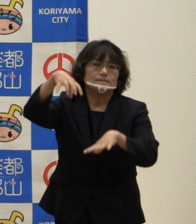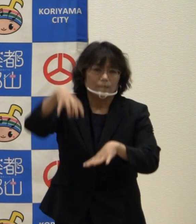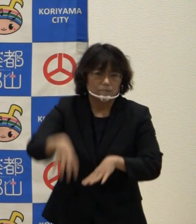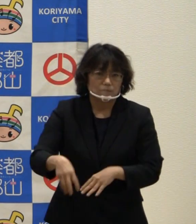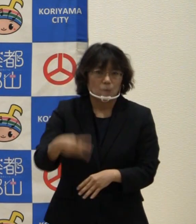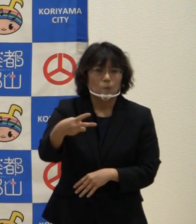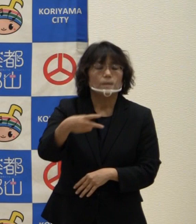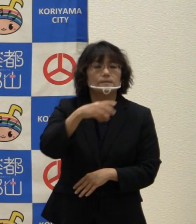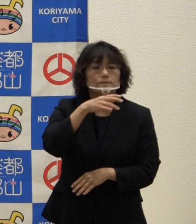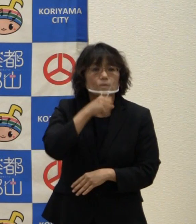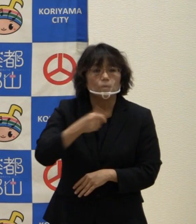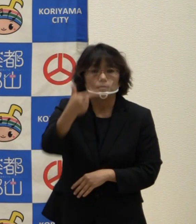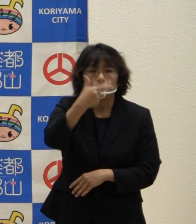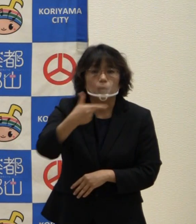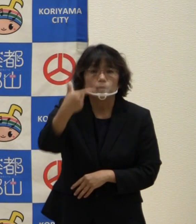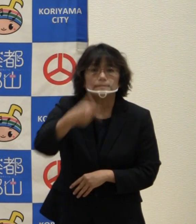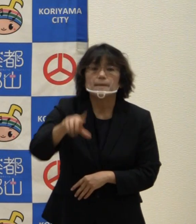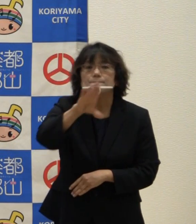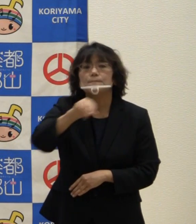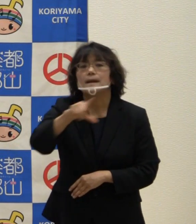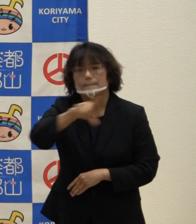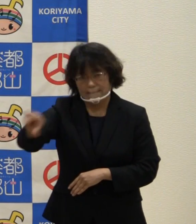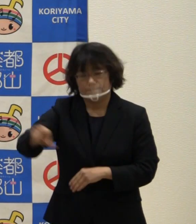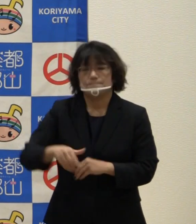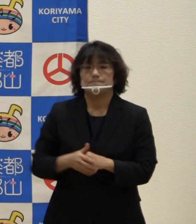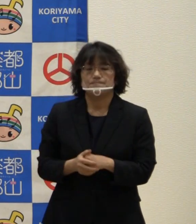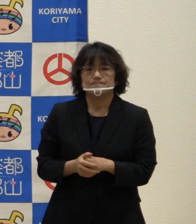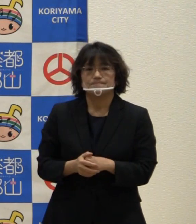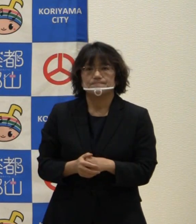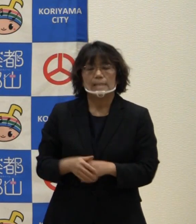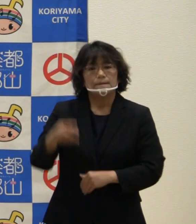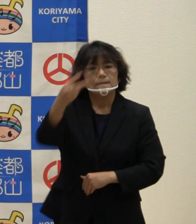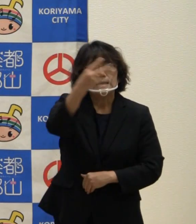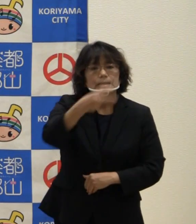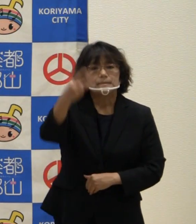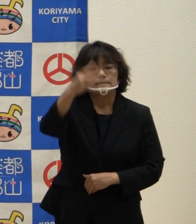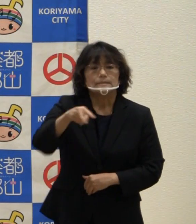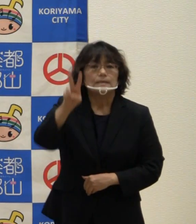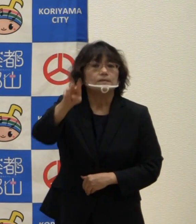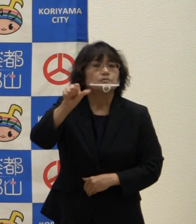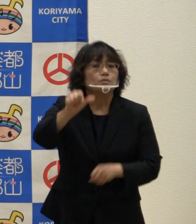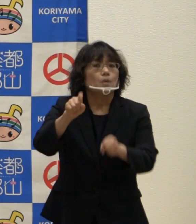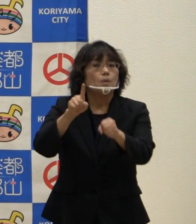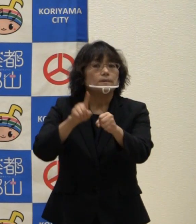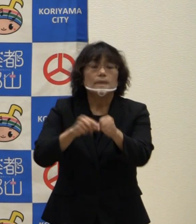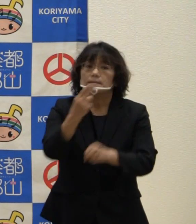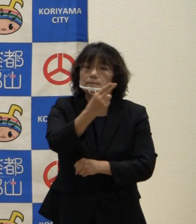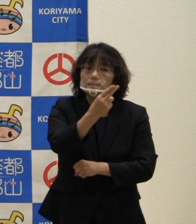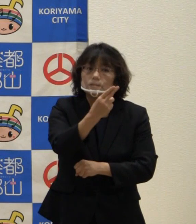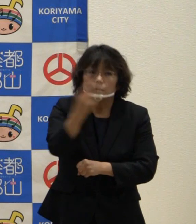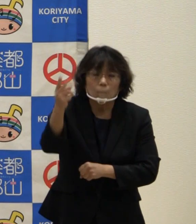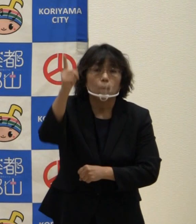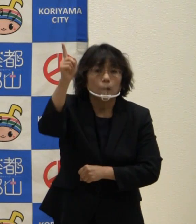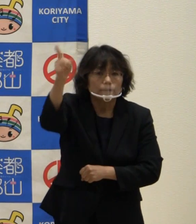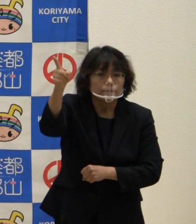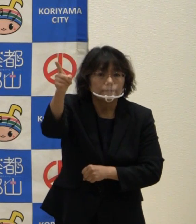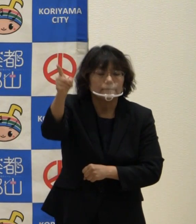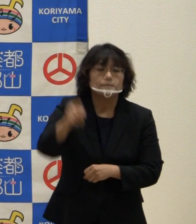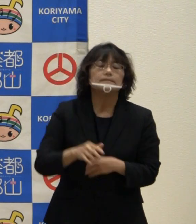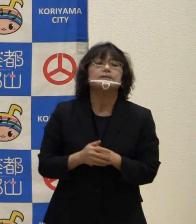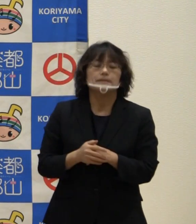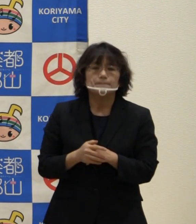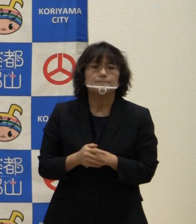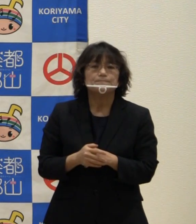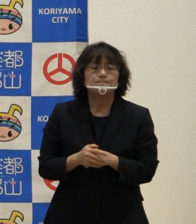2億1689万円、先ほど申し上げましたように2025年がですね、デジタル庁も示しております